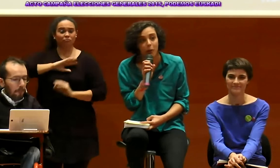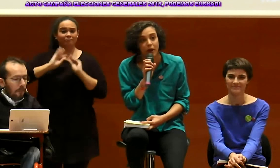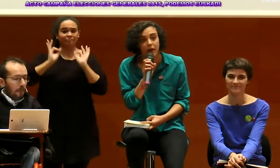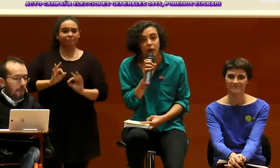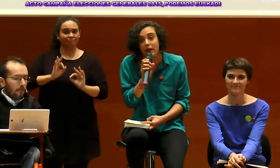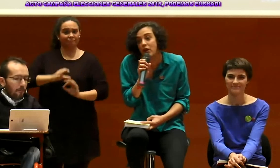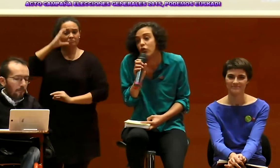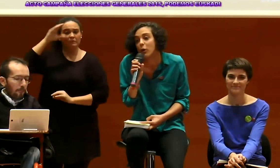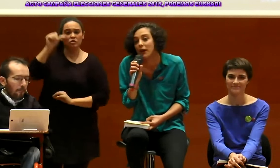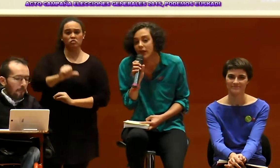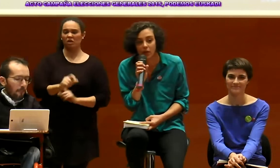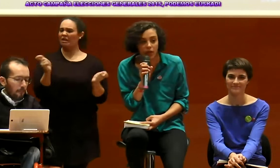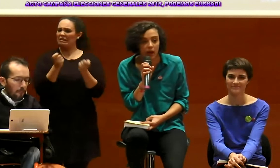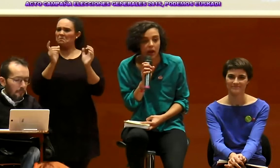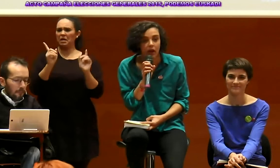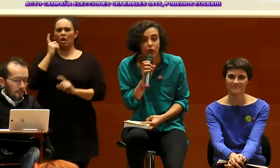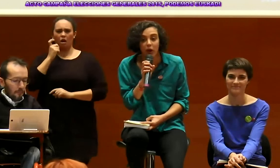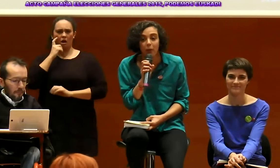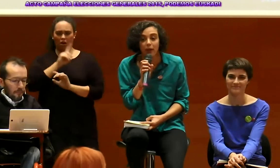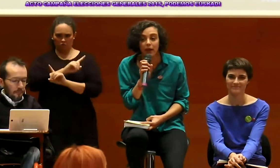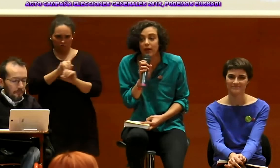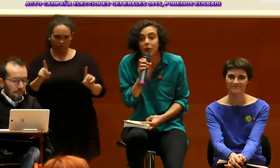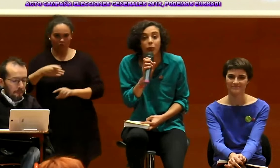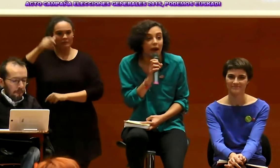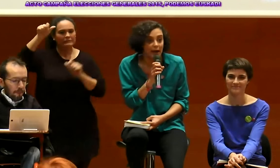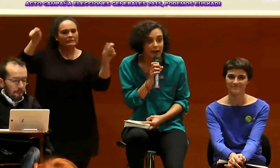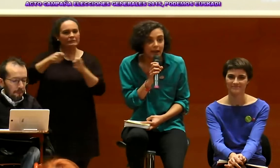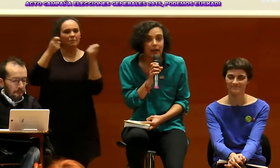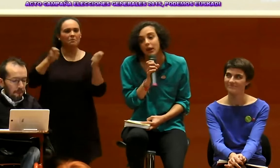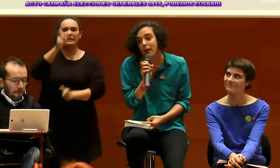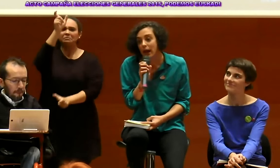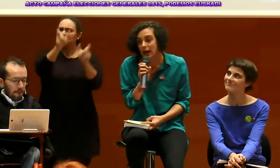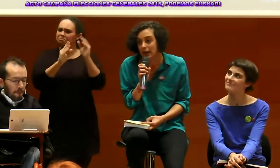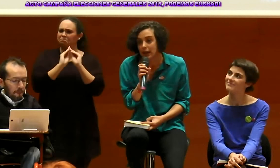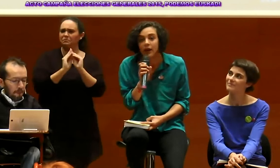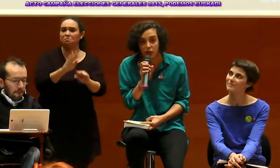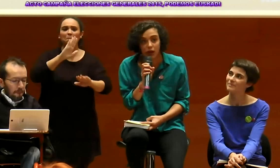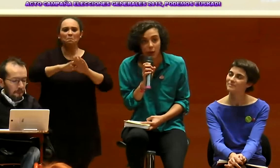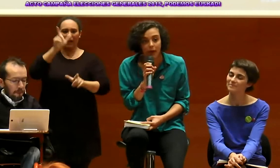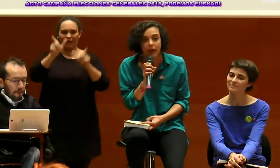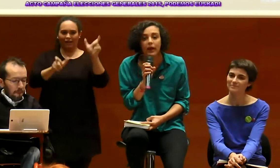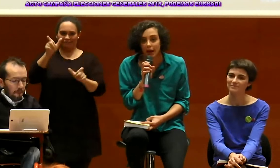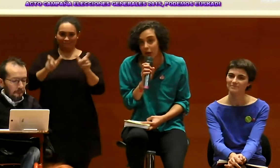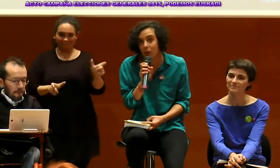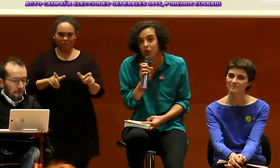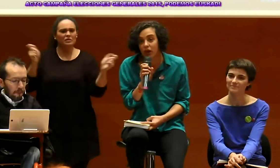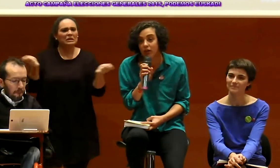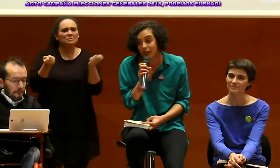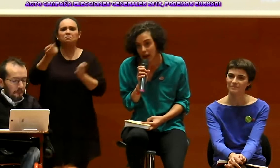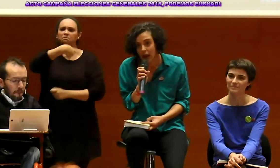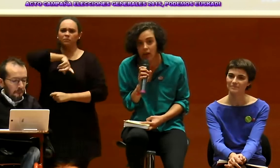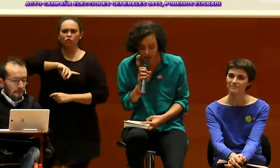es una campaña cualquiera, no es una campaña tradicional. Es una campaña hecha por la gente y para la gente. Y es una campaña en la que vamos